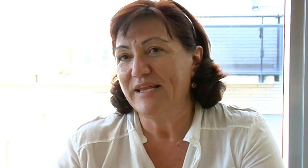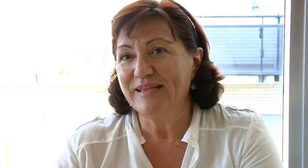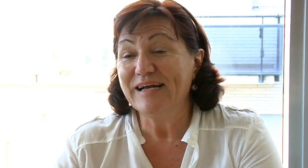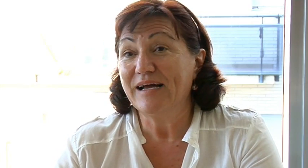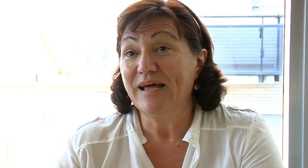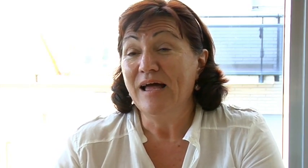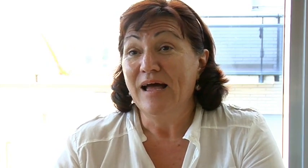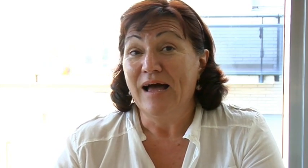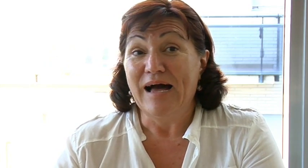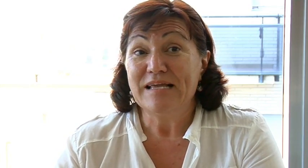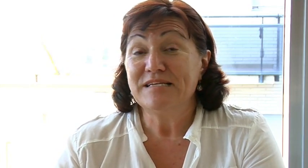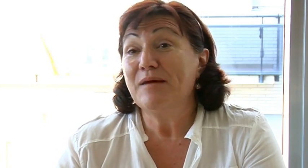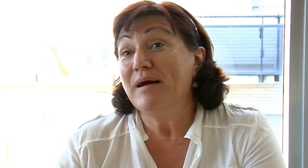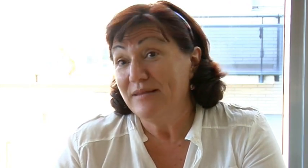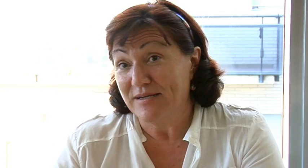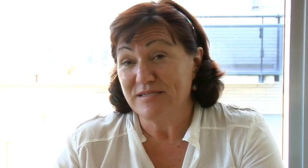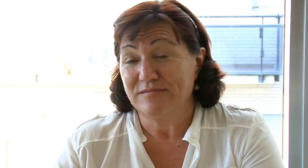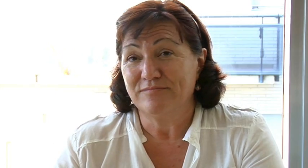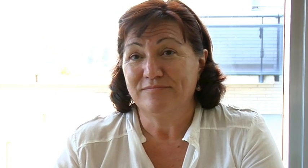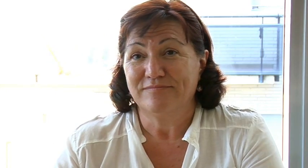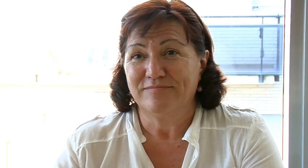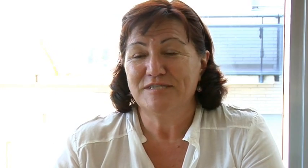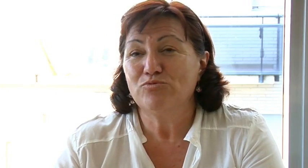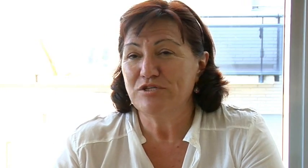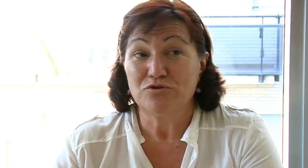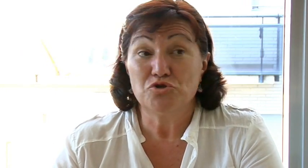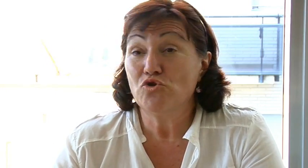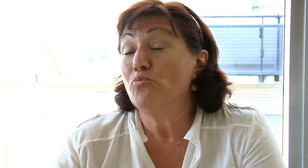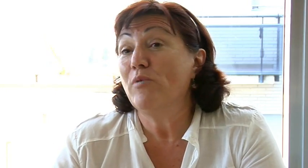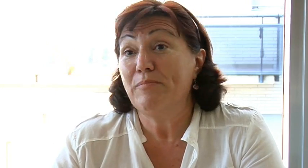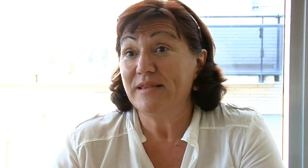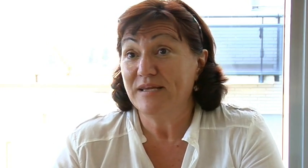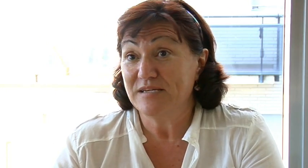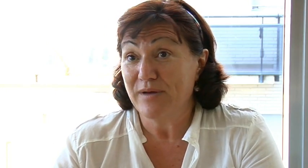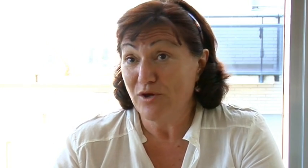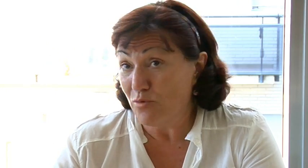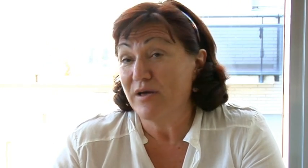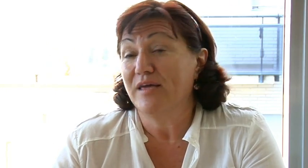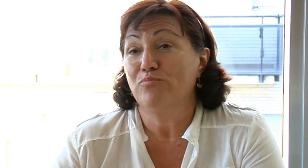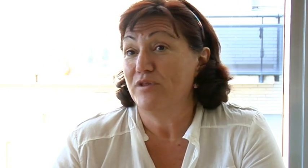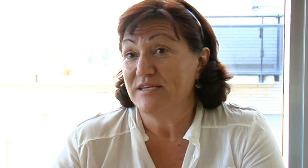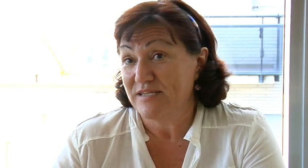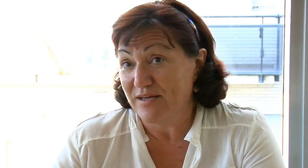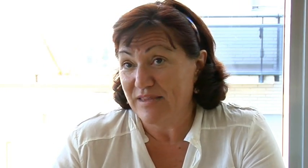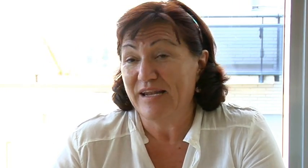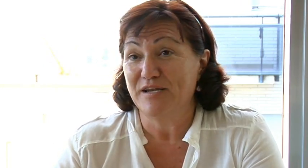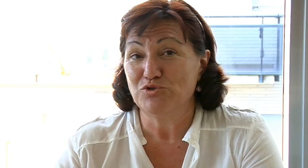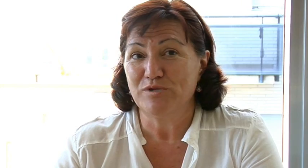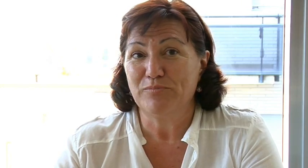voluntariat de cara a la gent amb altres situacions. No m'ho vaig plantejar mai com que aquí podia ser de gran ajuda, però